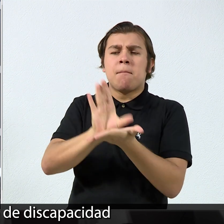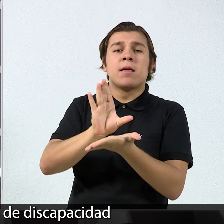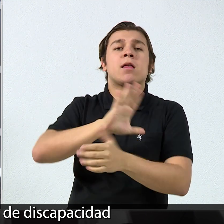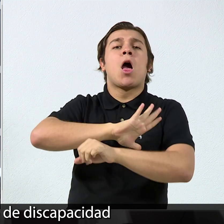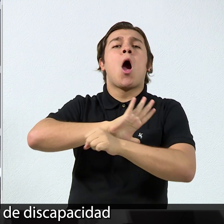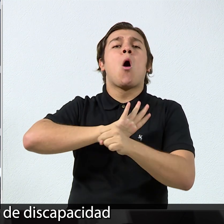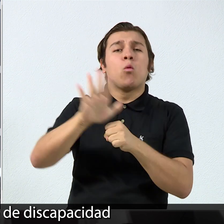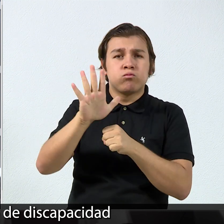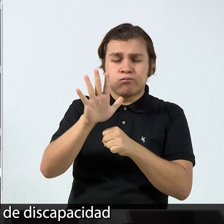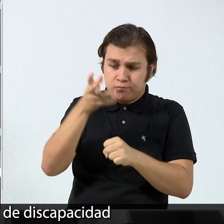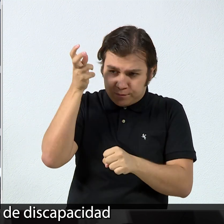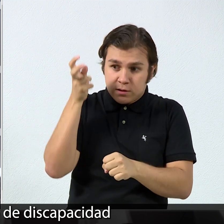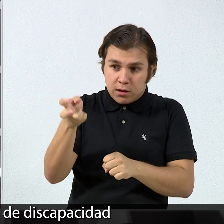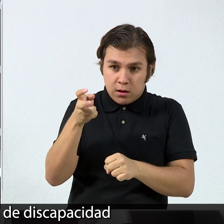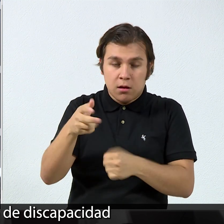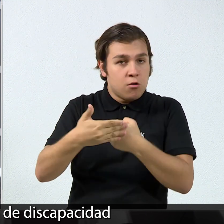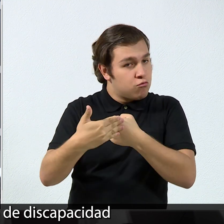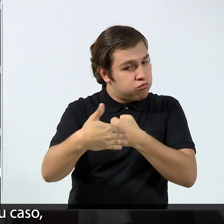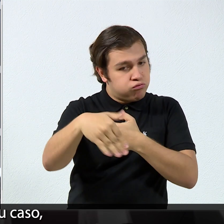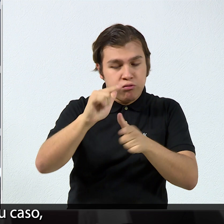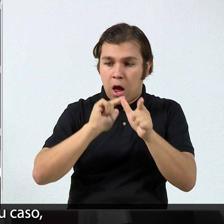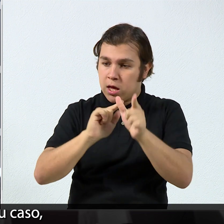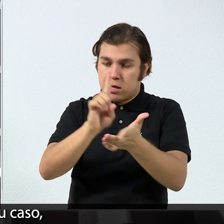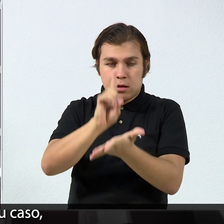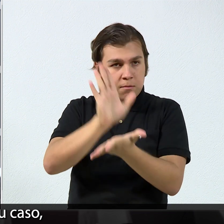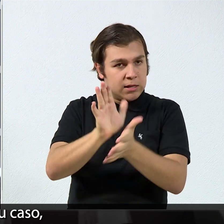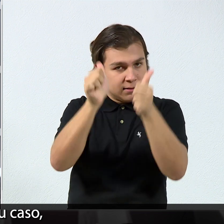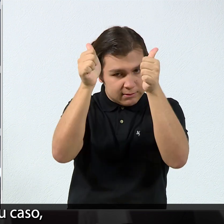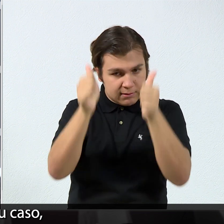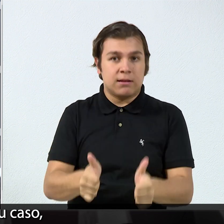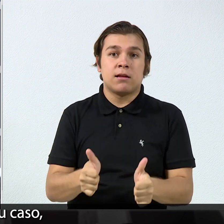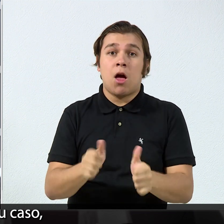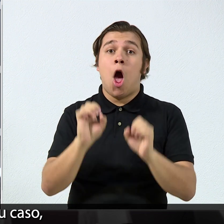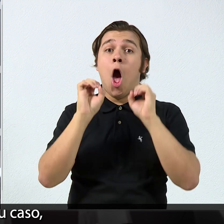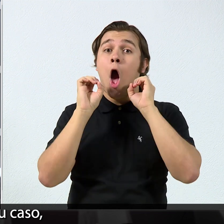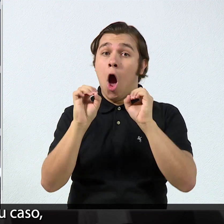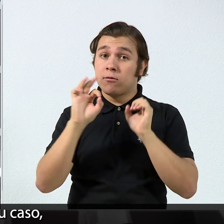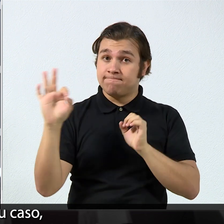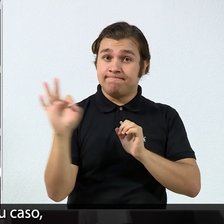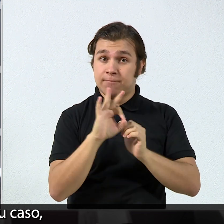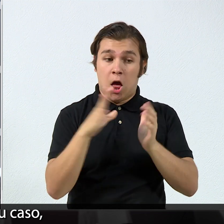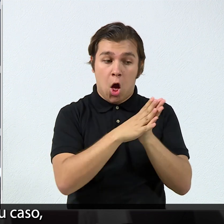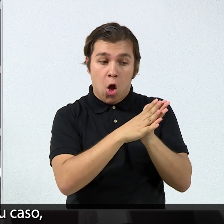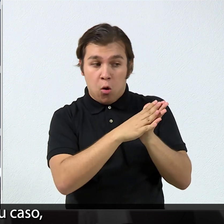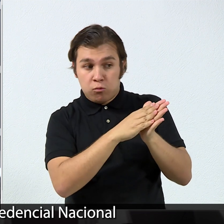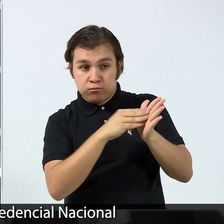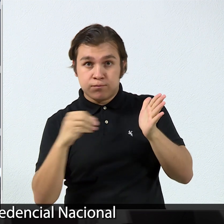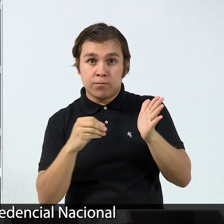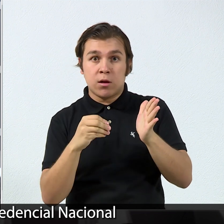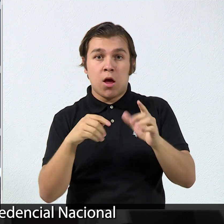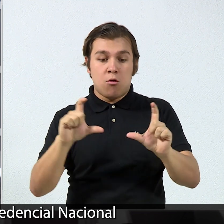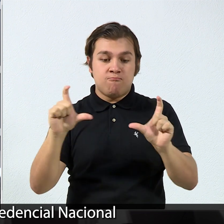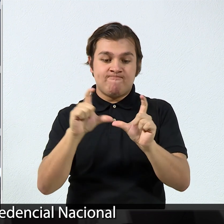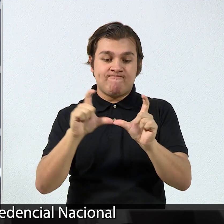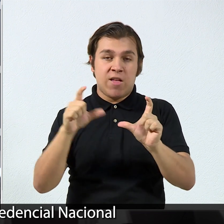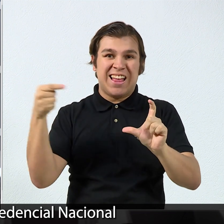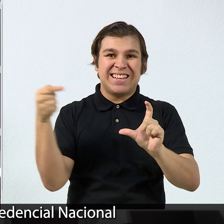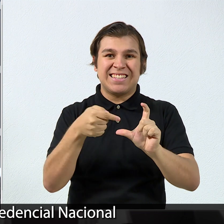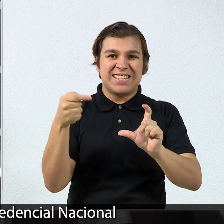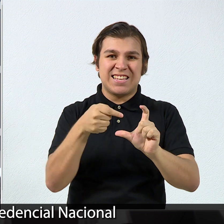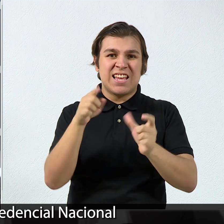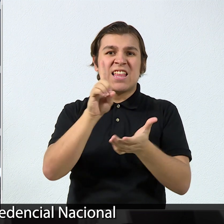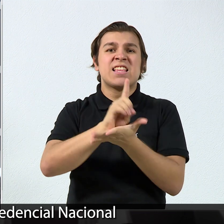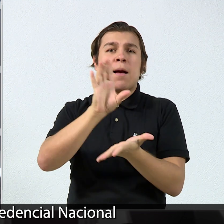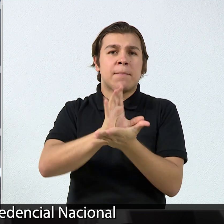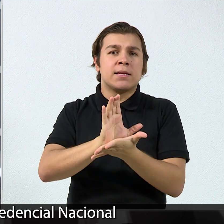discapacidad y que ésta es de carácter permanente o, en su caso, copia certificada legible del anverso y reverso de la